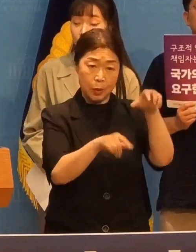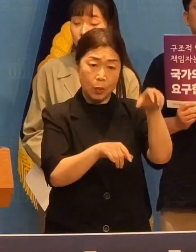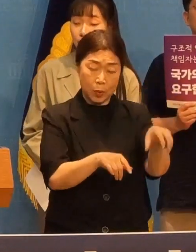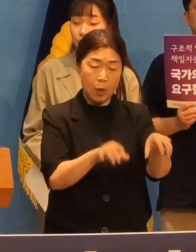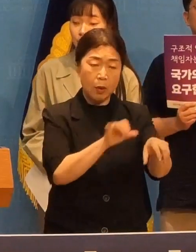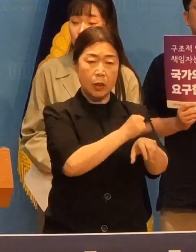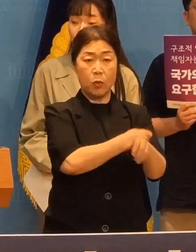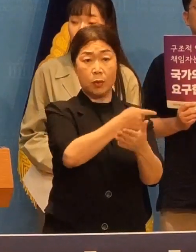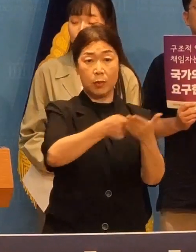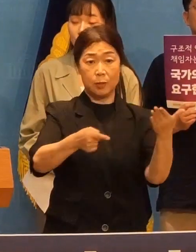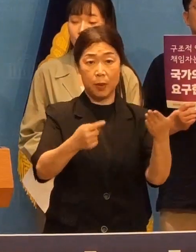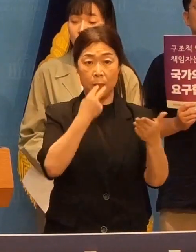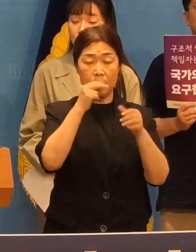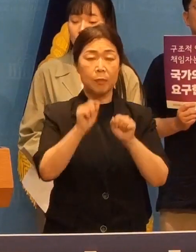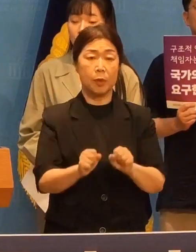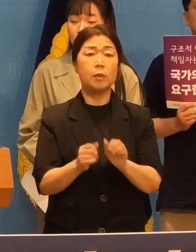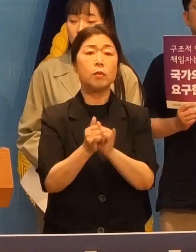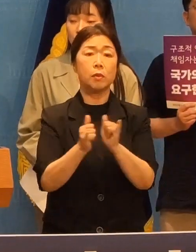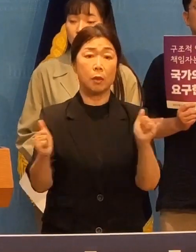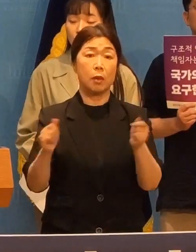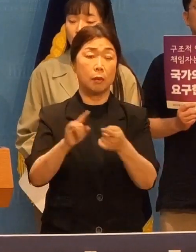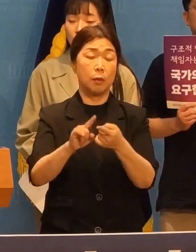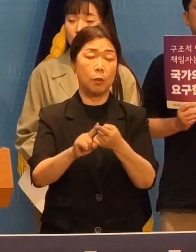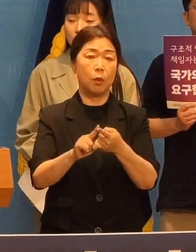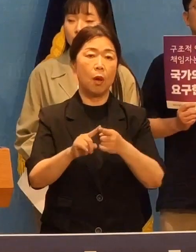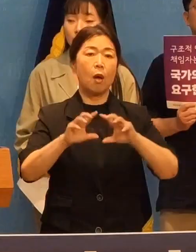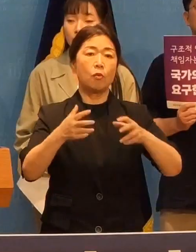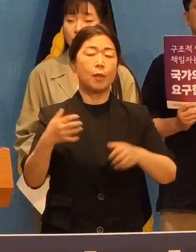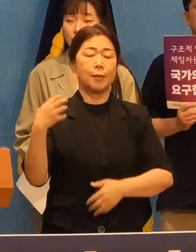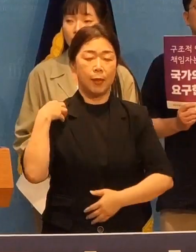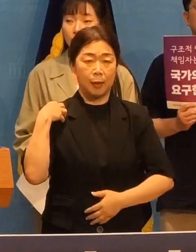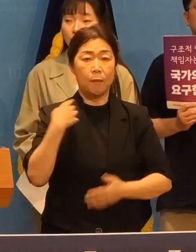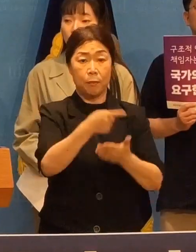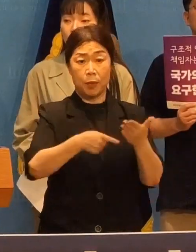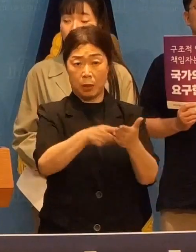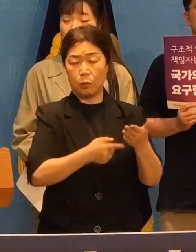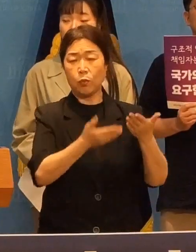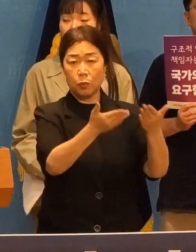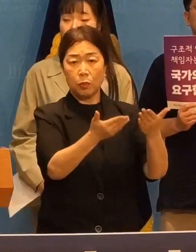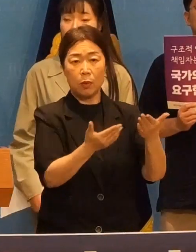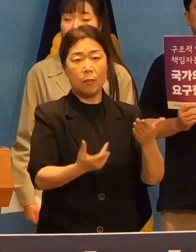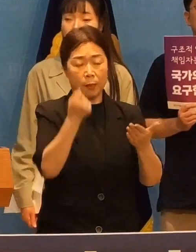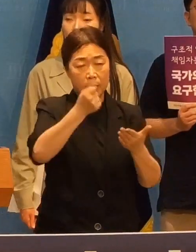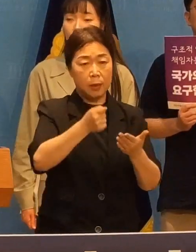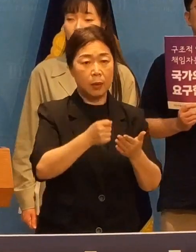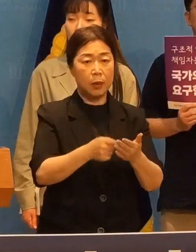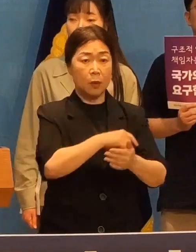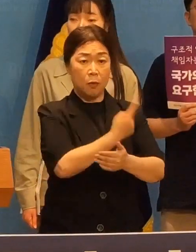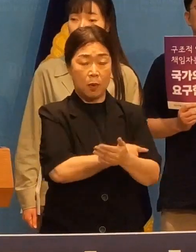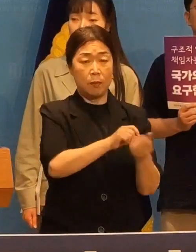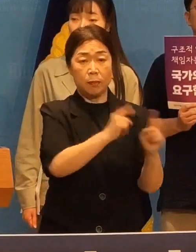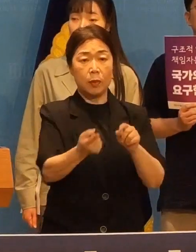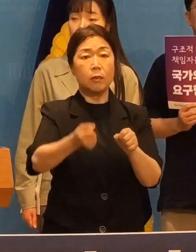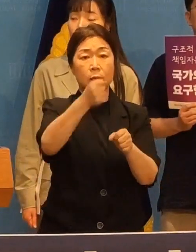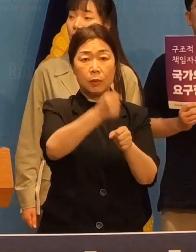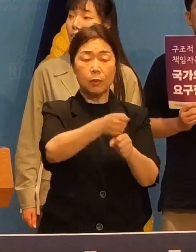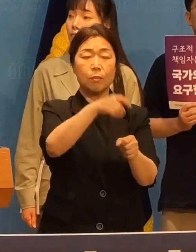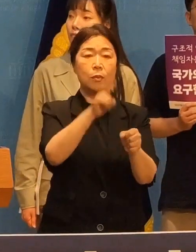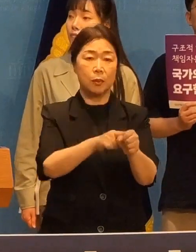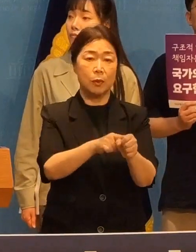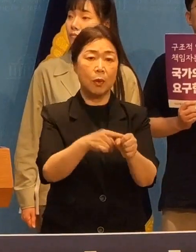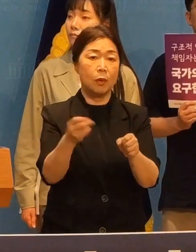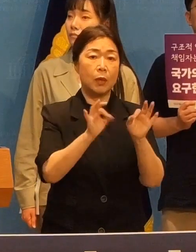피해 생존인들에 대한 국가의 책임 있는 배상과 회복 지원을 촉구하기 위해서 김예지 의원님, 그리고